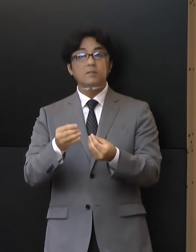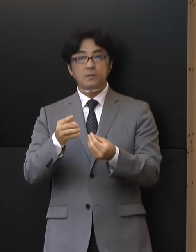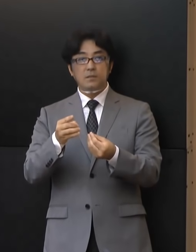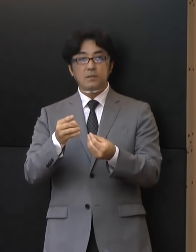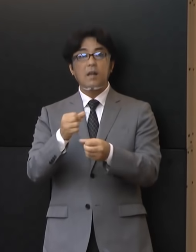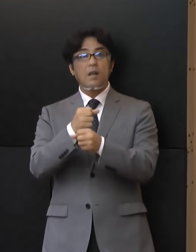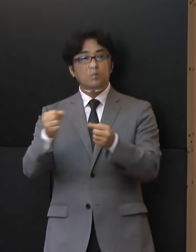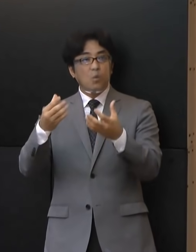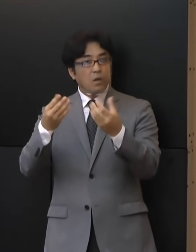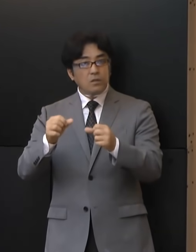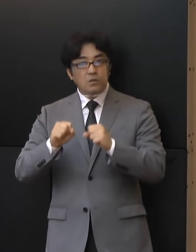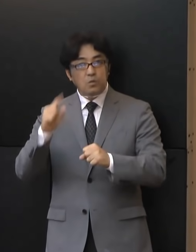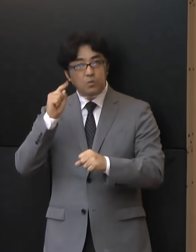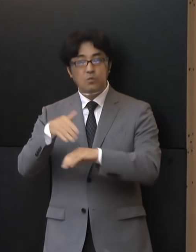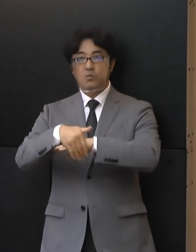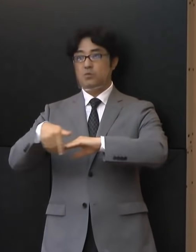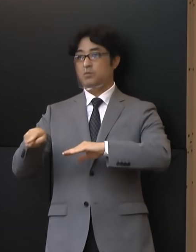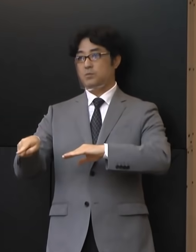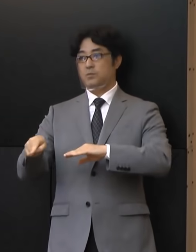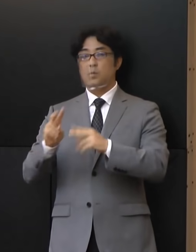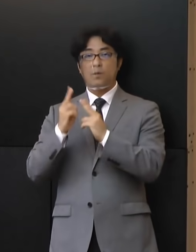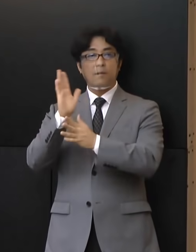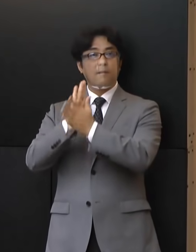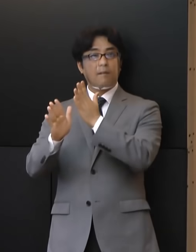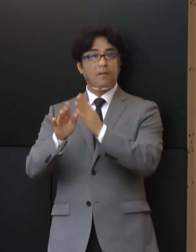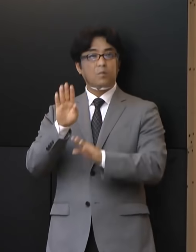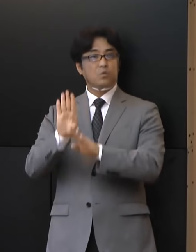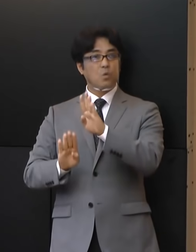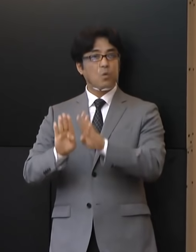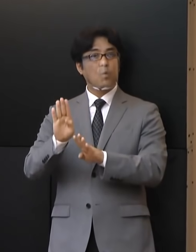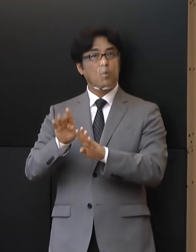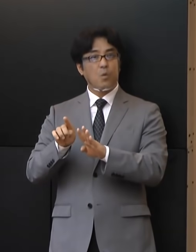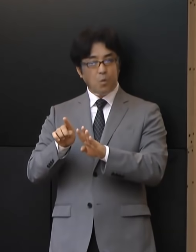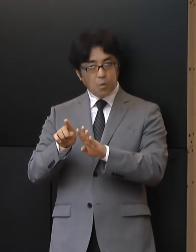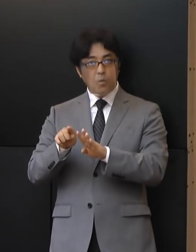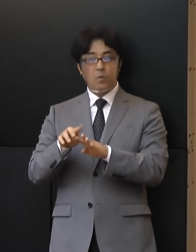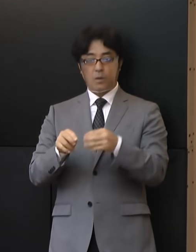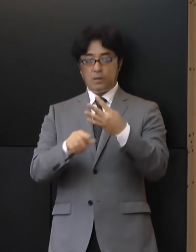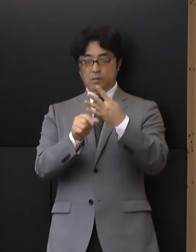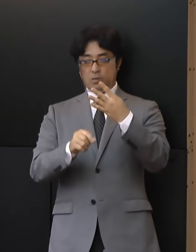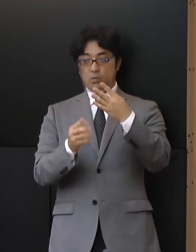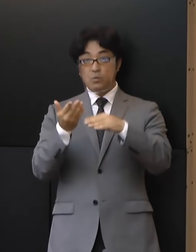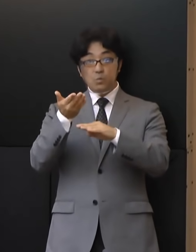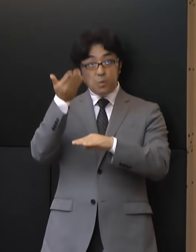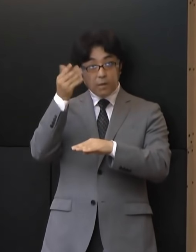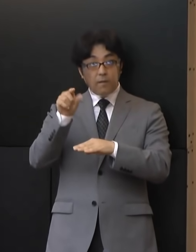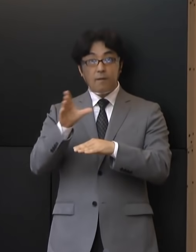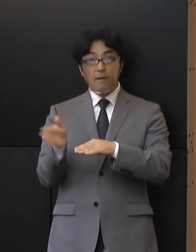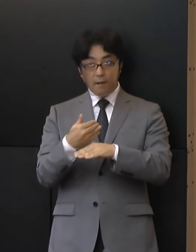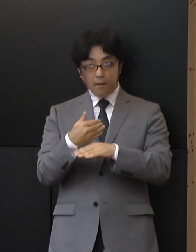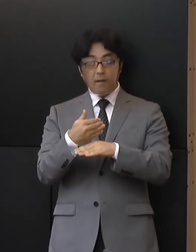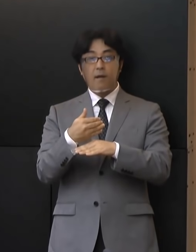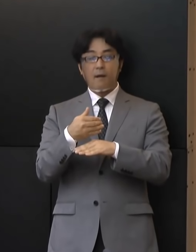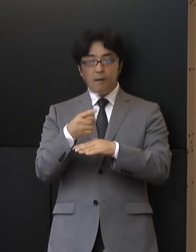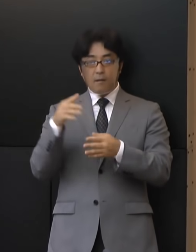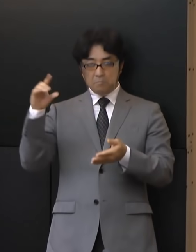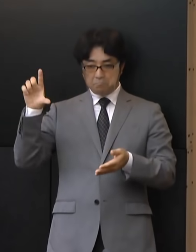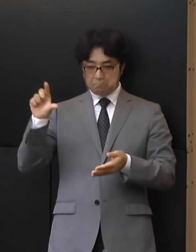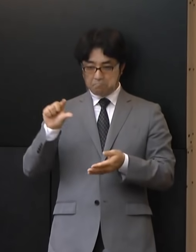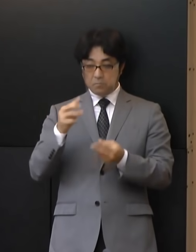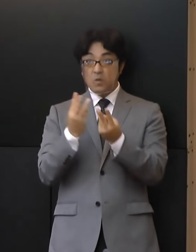。沖縄県内の新型コロナウイルス感染者は4月上旬から中旬にかけて急速に増加